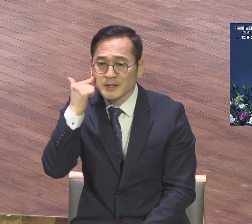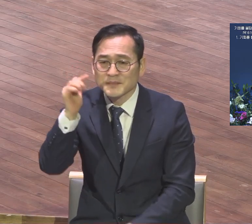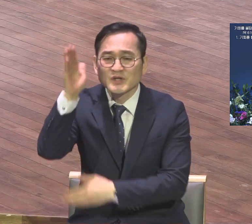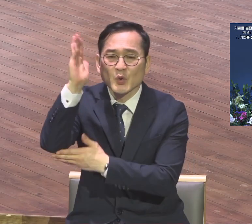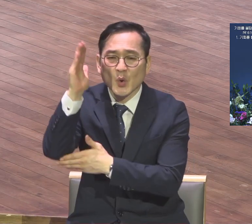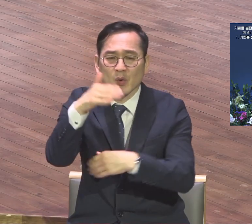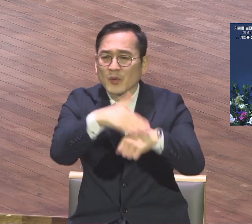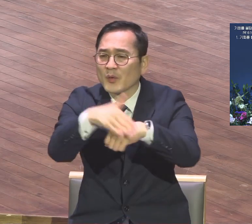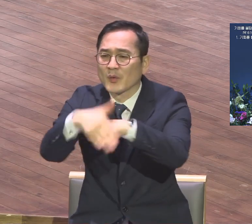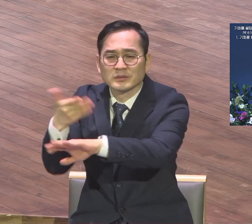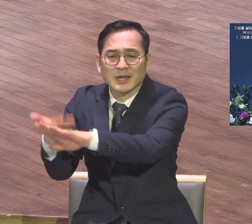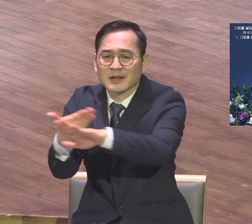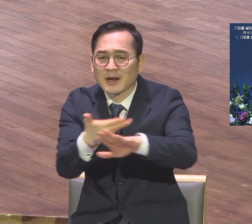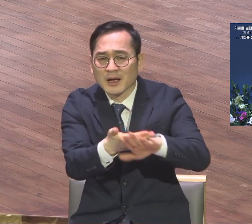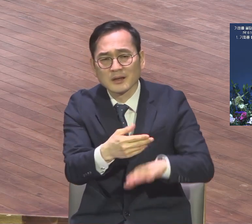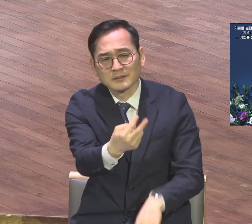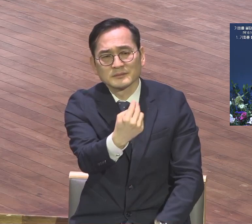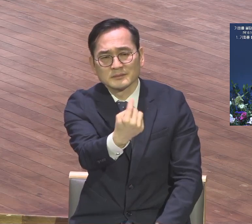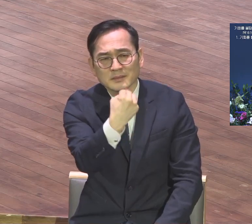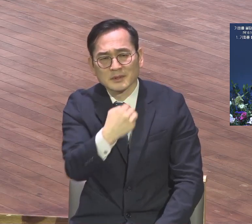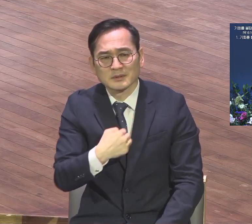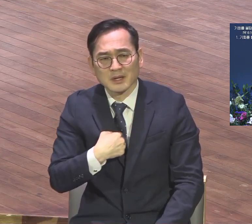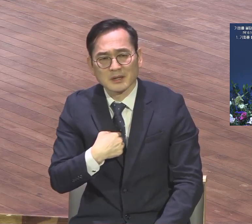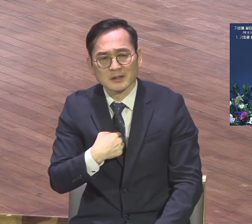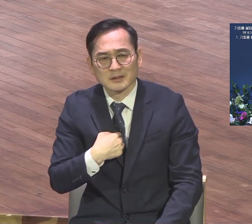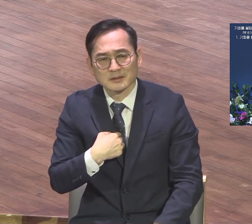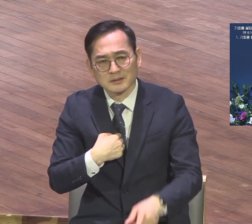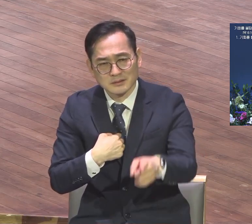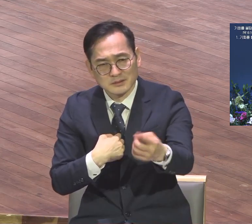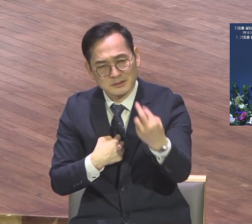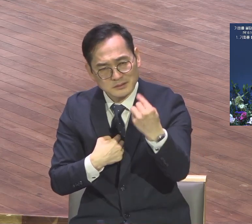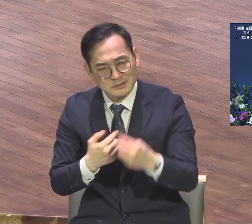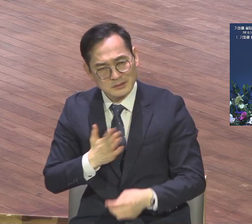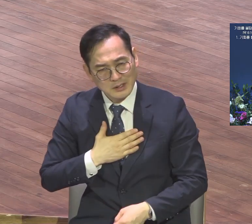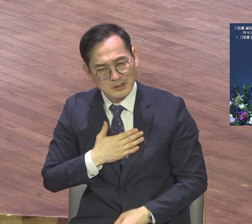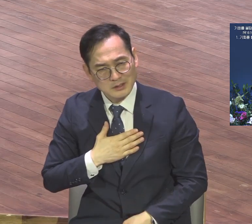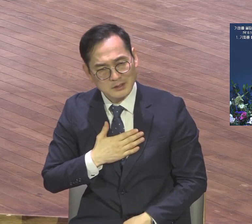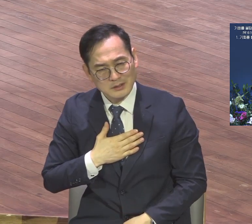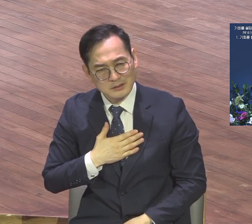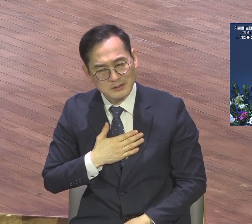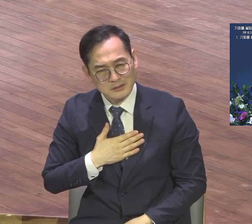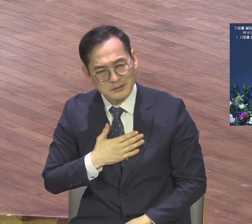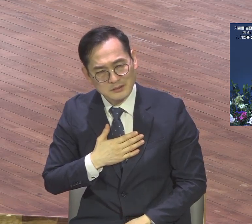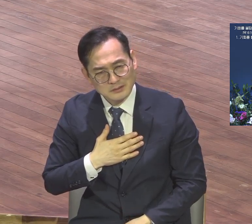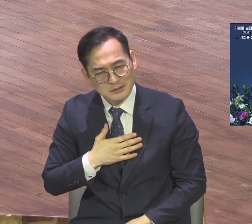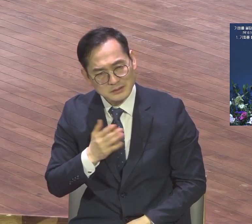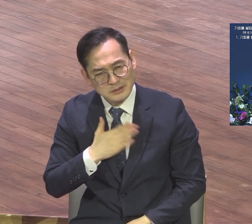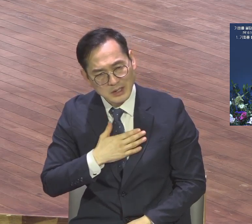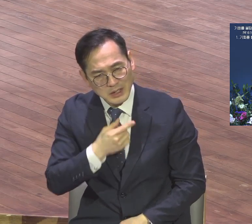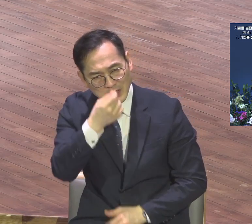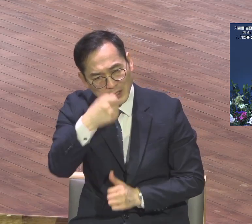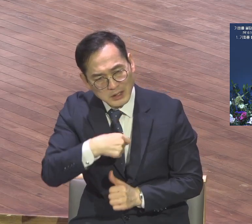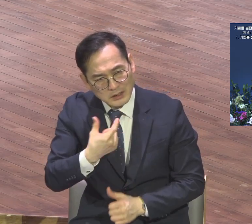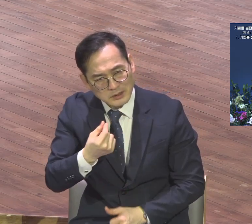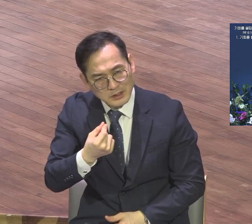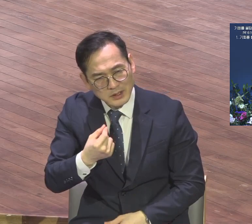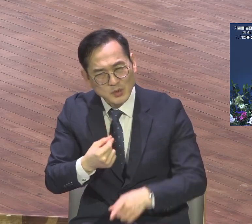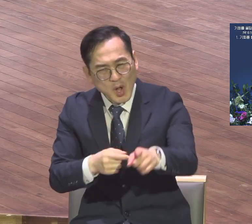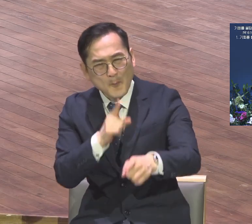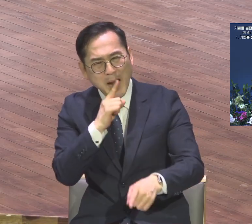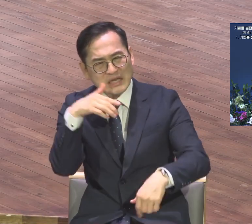다르잖아요. 그러니까 상처받은 딱 육신적인 눈으로 저 말이 저기 앞뒤 문장이 안 맞네. 저기 말투가 왜